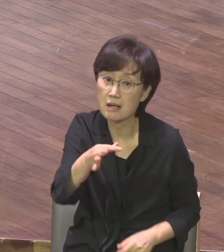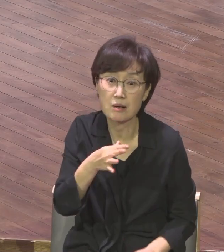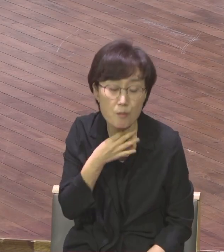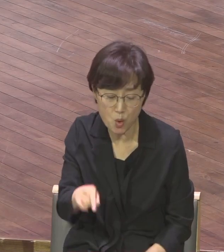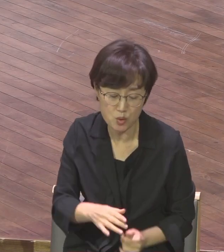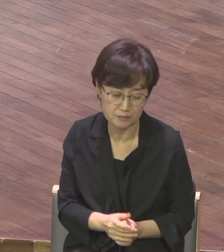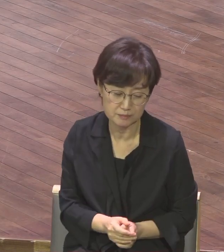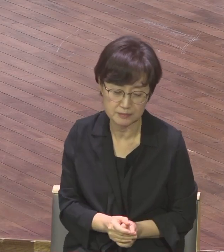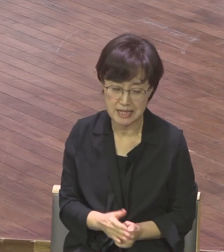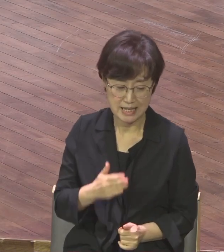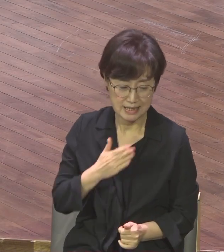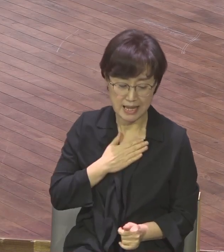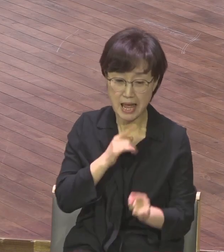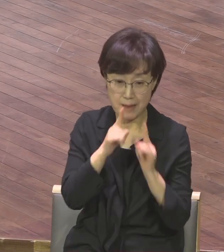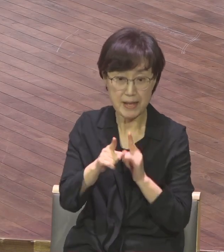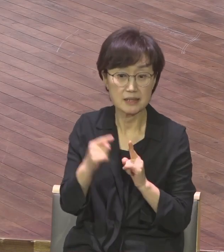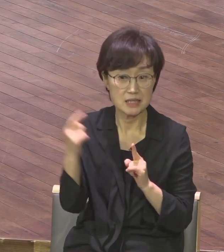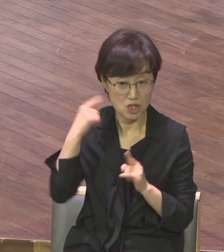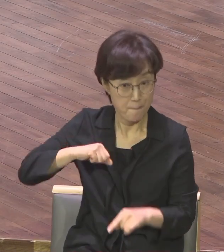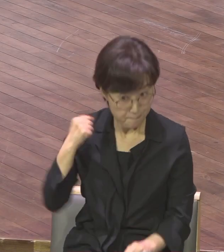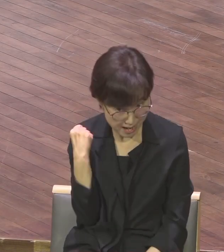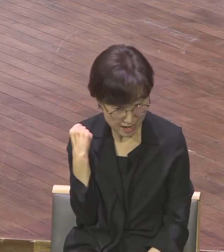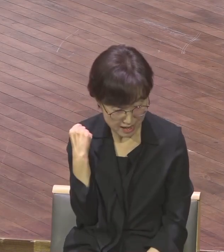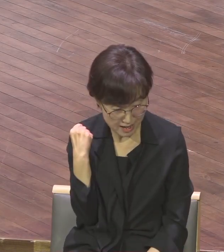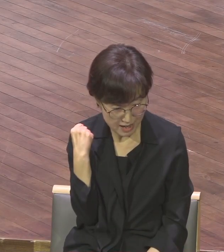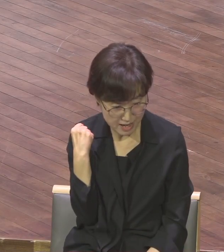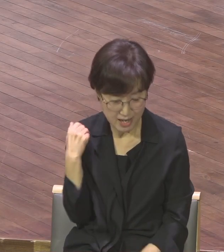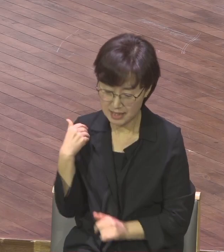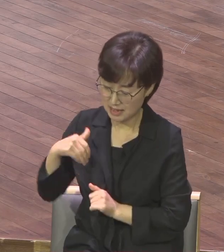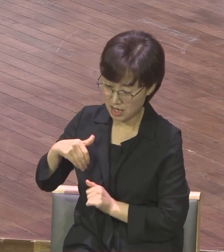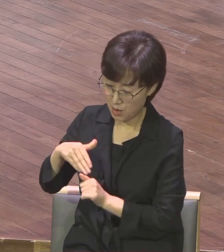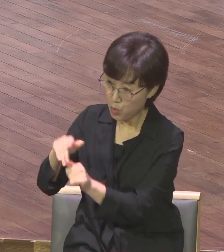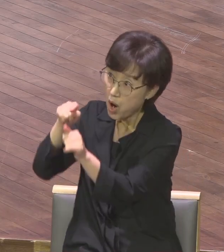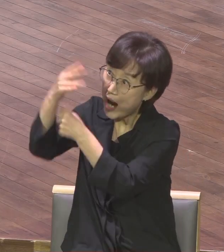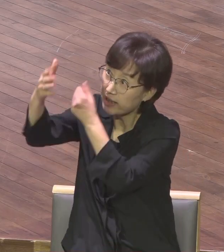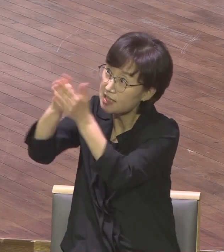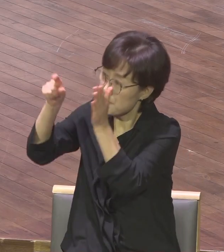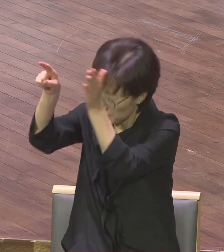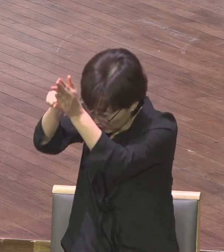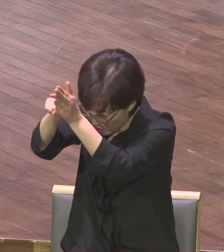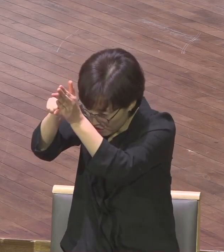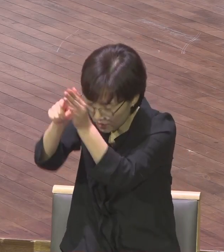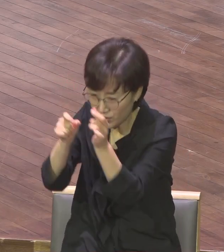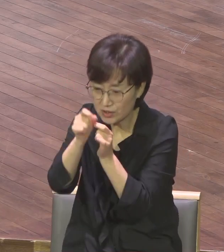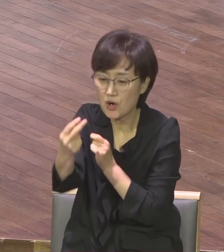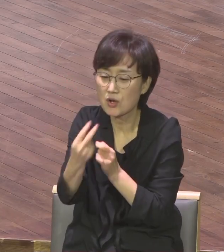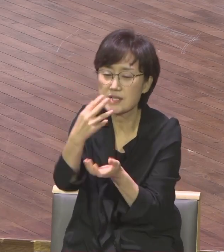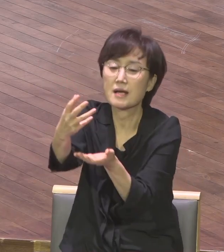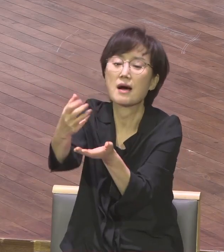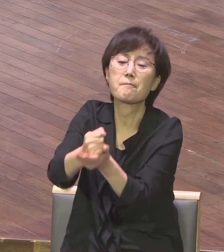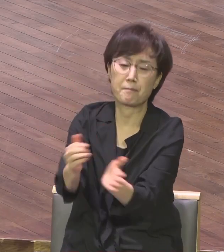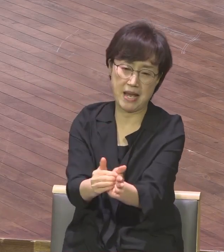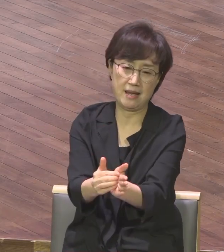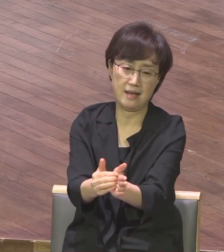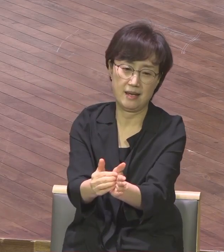이르노니 내 말을 듣고 또 나 보내신 이를 믿는 자는 영생을 가졌고,